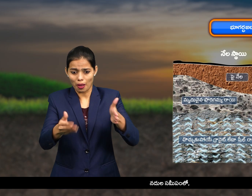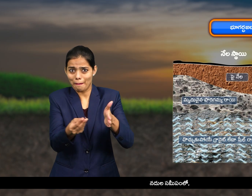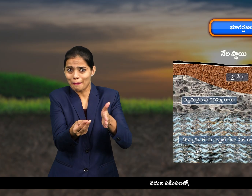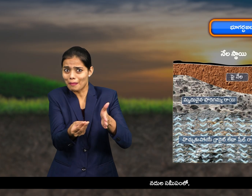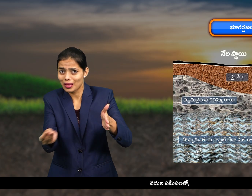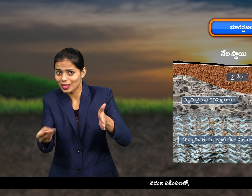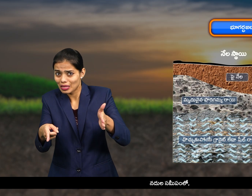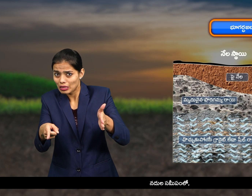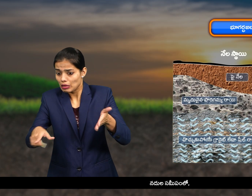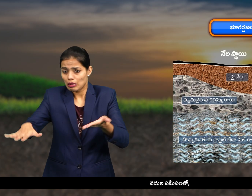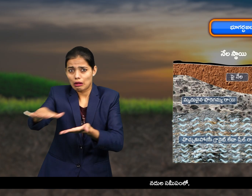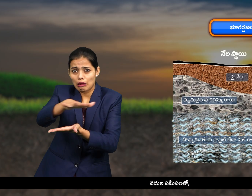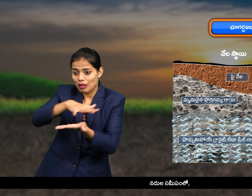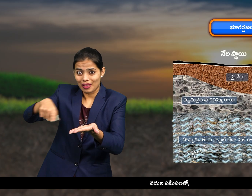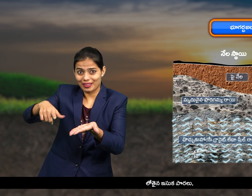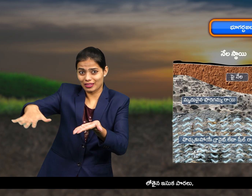నదుల సమీపంలో